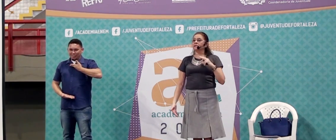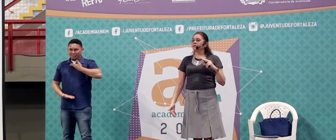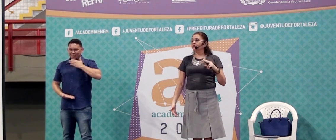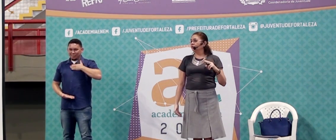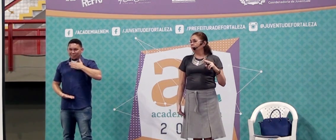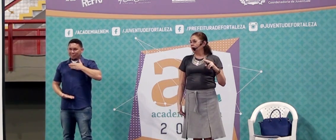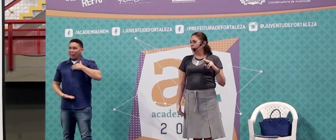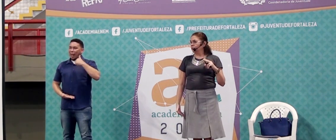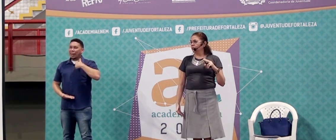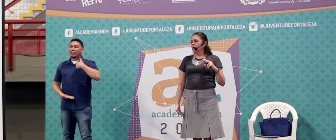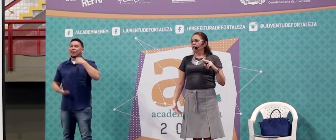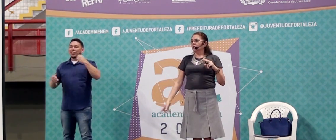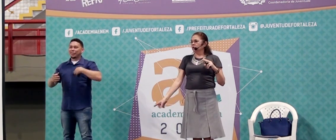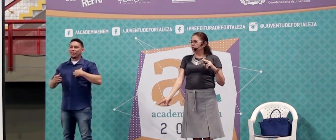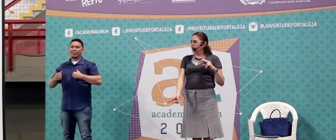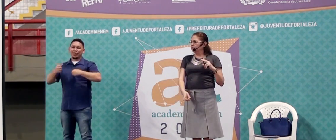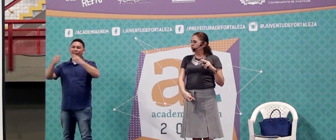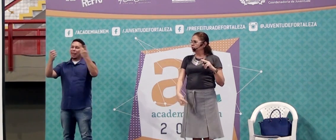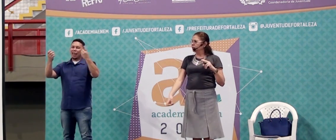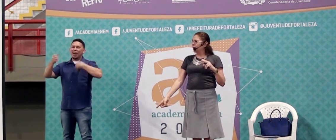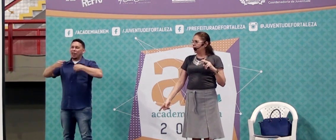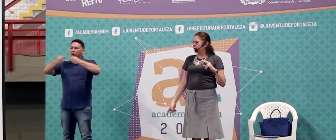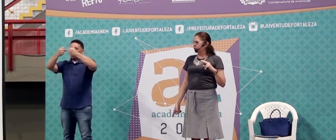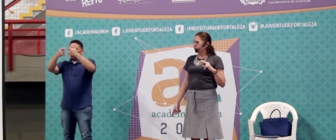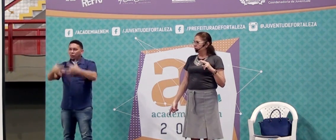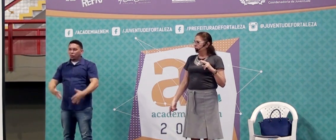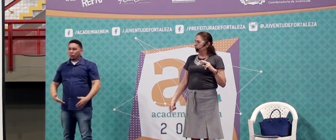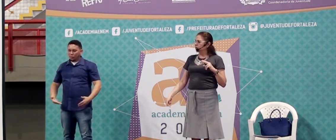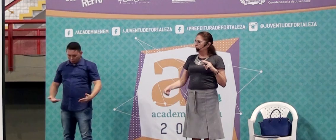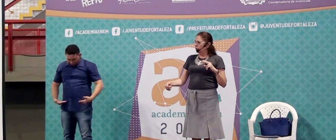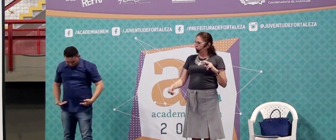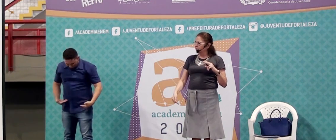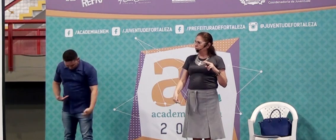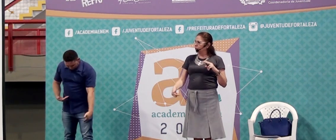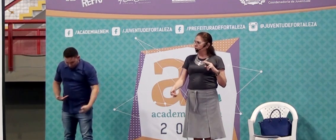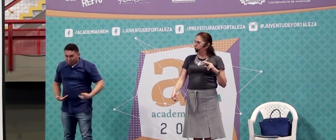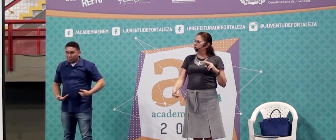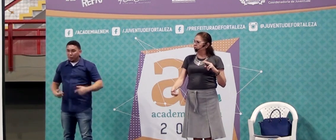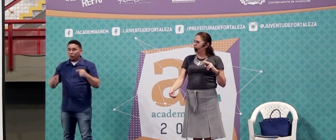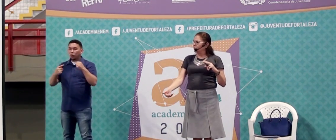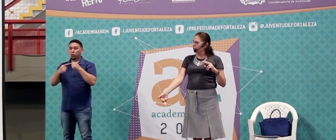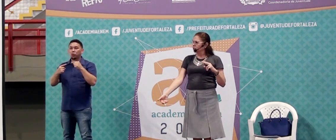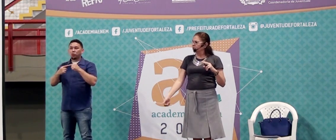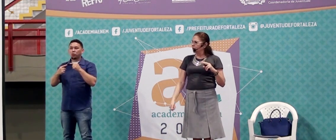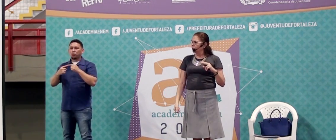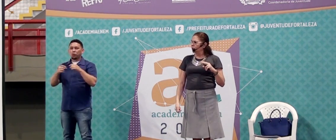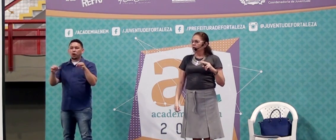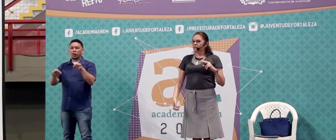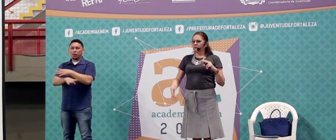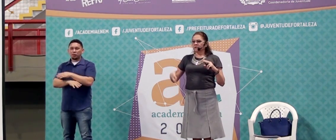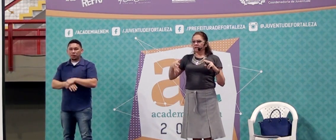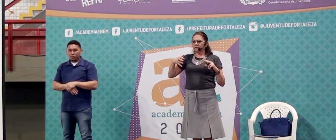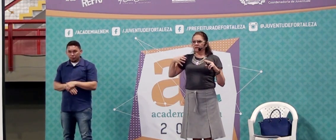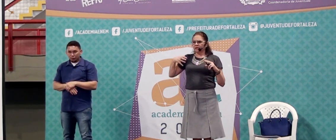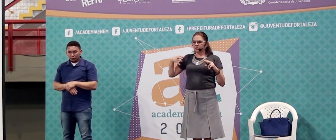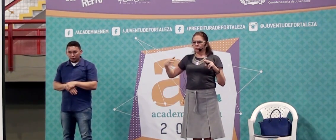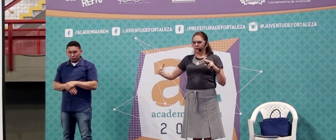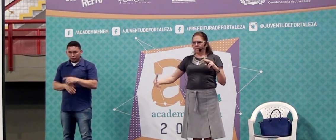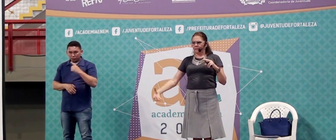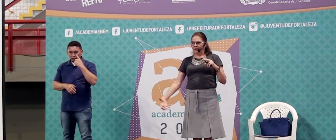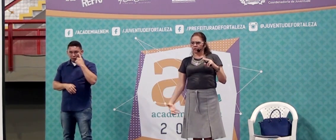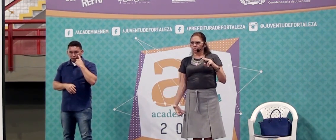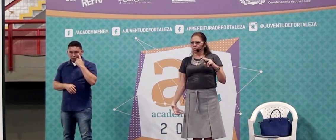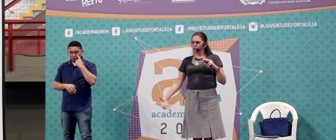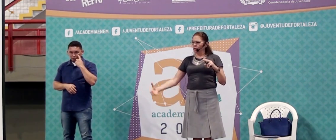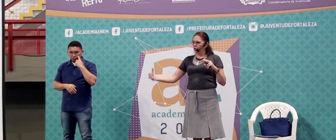ao desenvolvimento. E nós temos os pés, que são correspondentes à conclusão. Vocês vejam